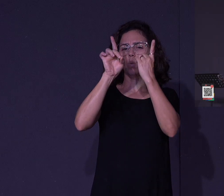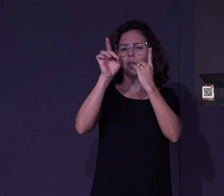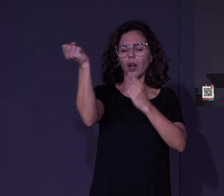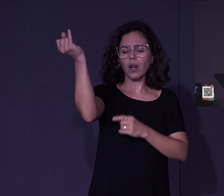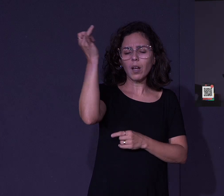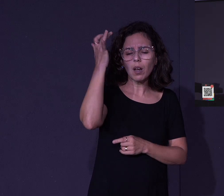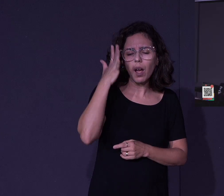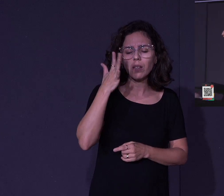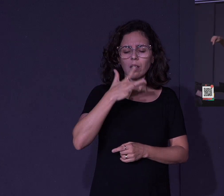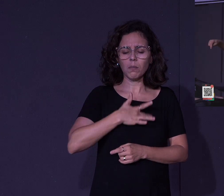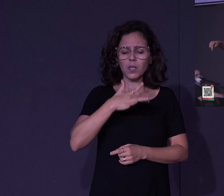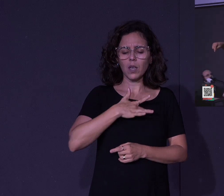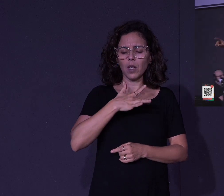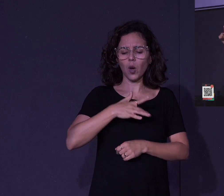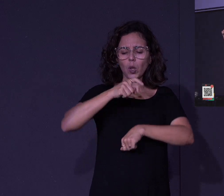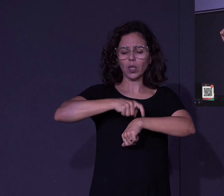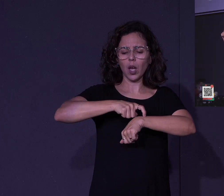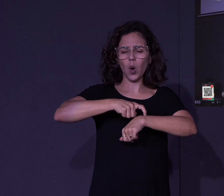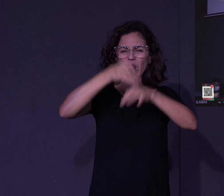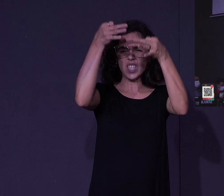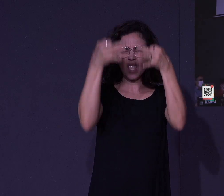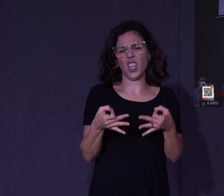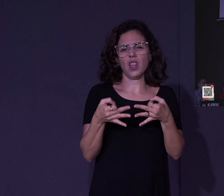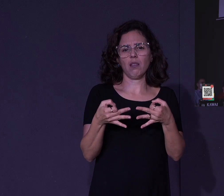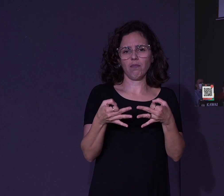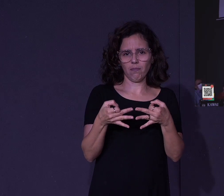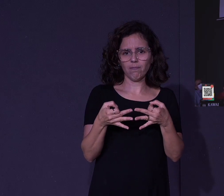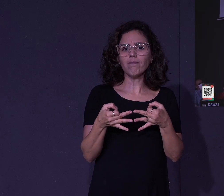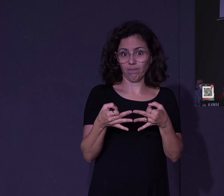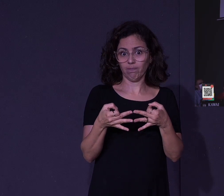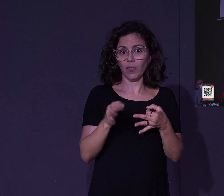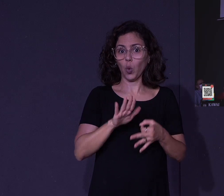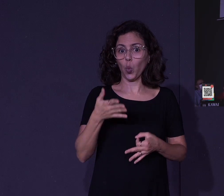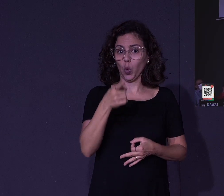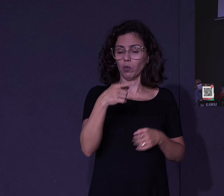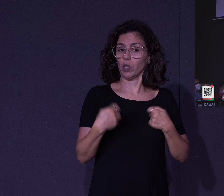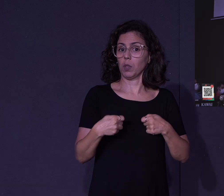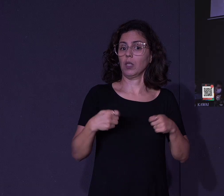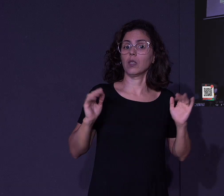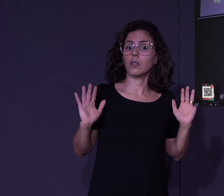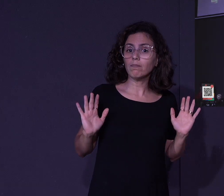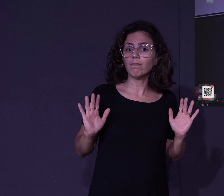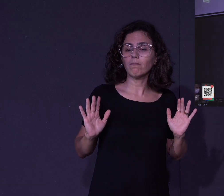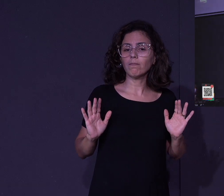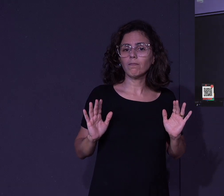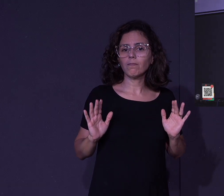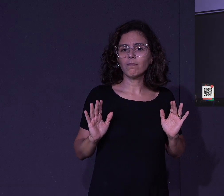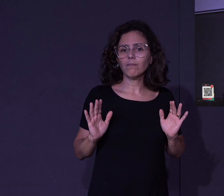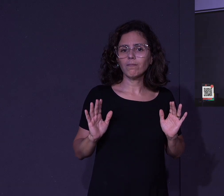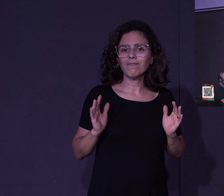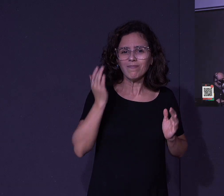nos ajude no momento exato da necessidade. Está tudo no cronograma